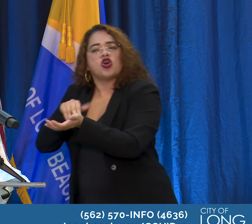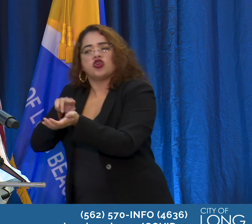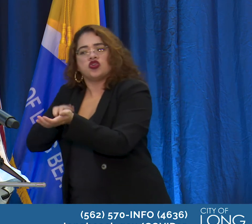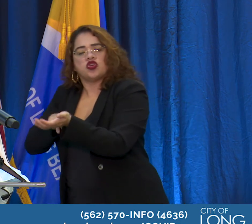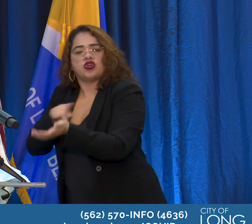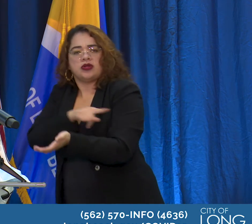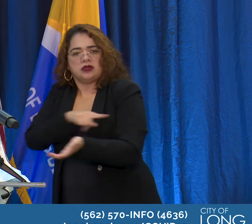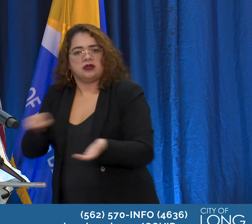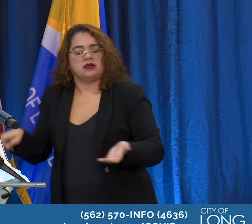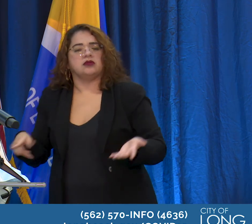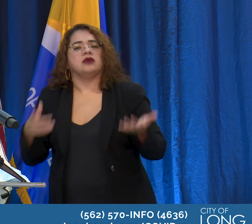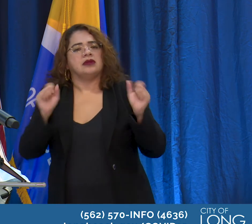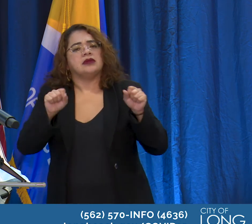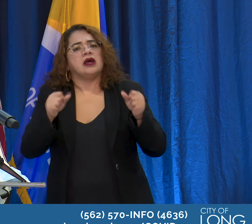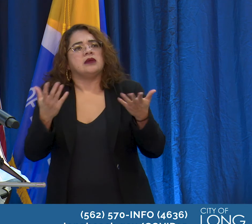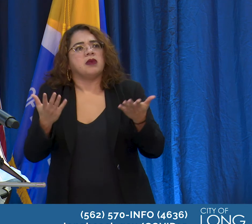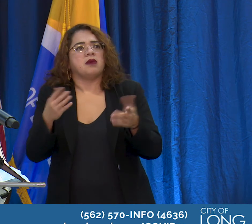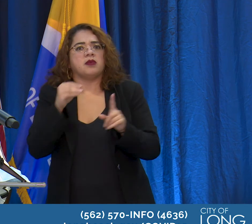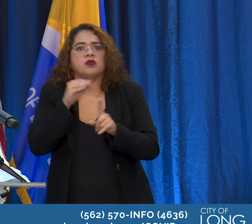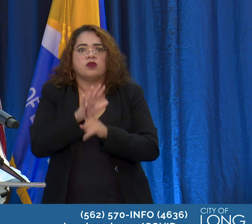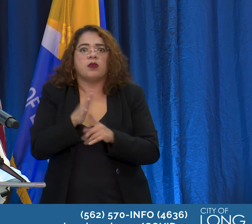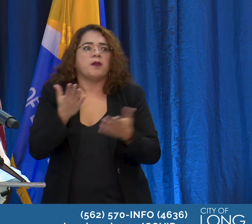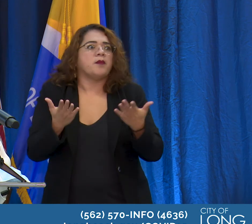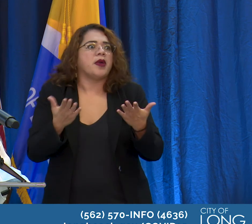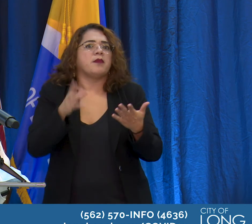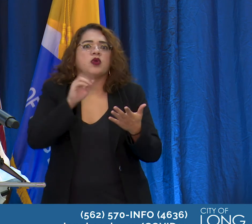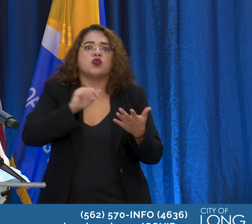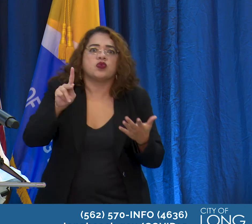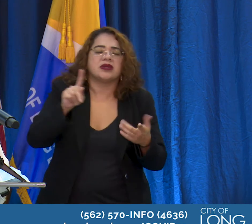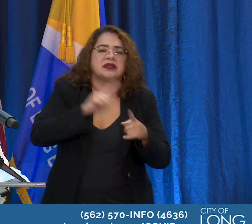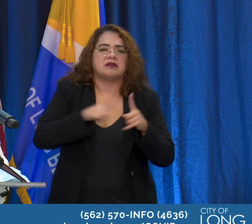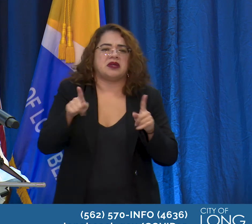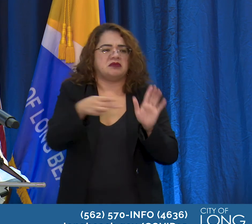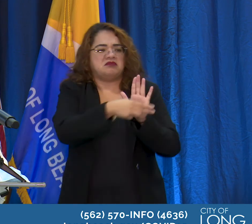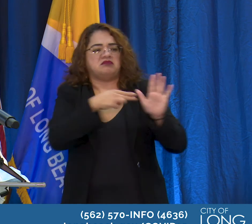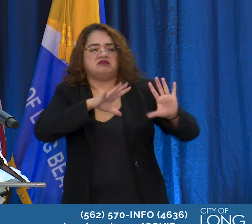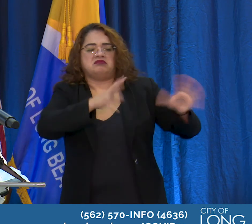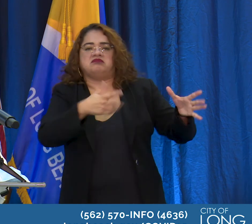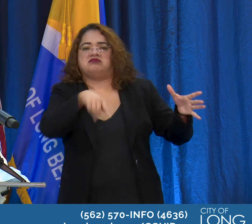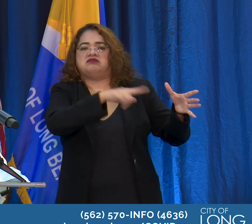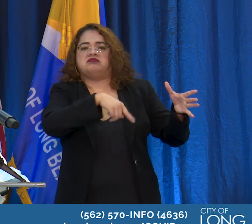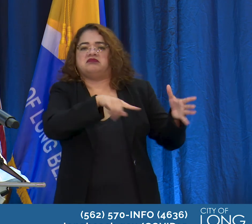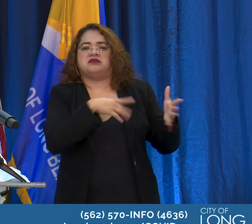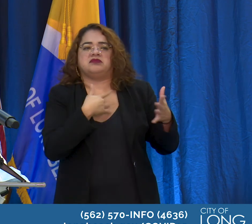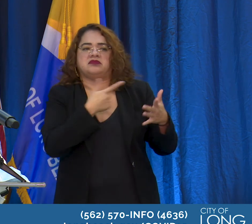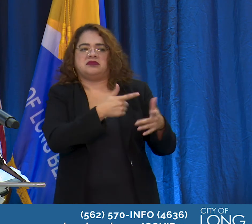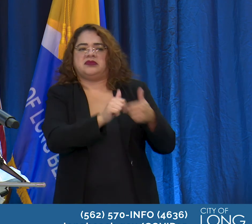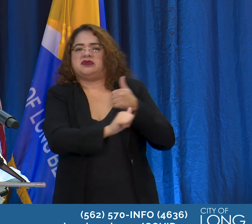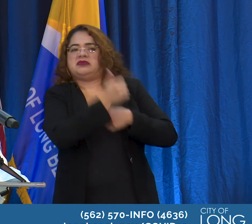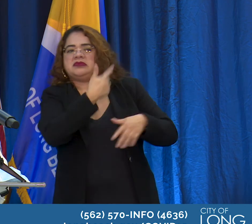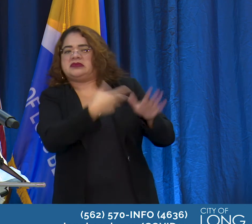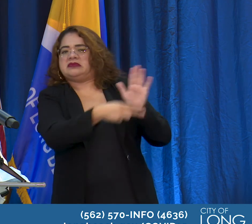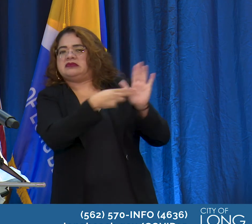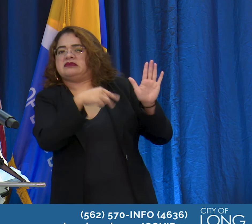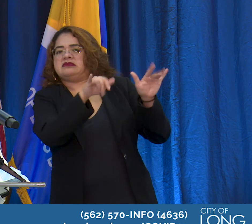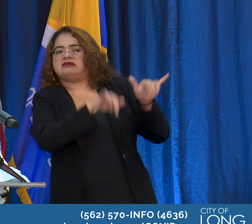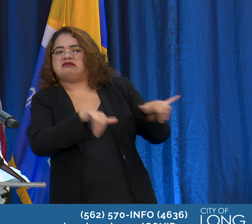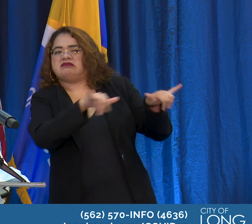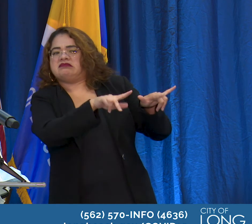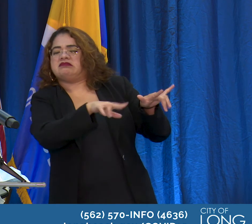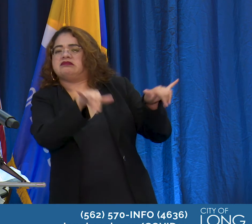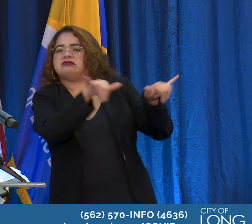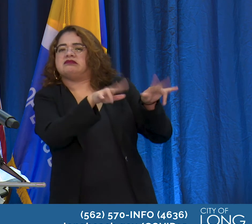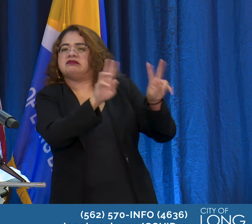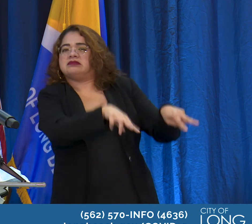entre otros servicios. Es el Mes Nacional de Prevención del Suicidio. Hablamos sobre